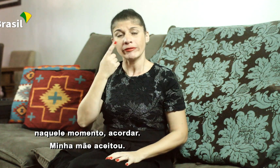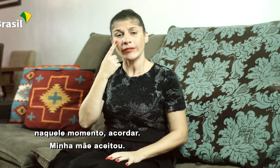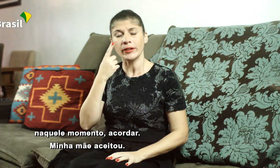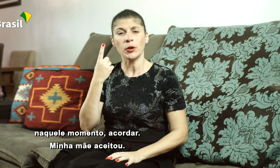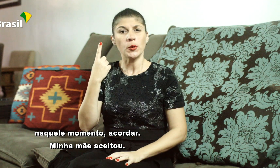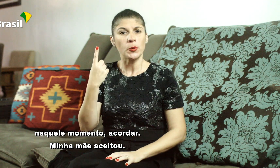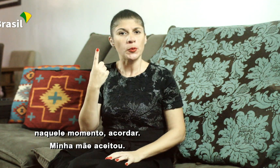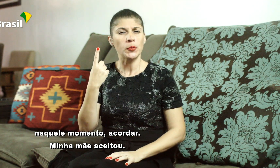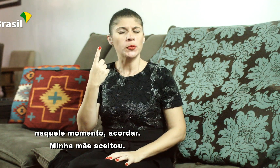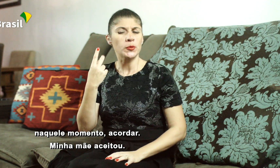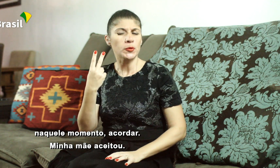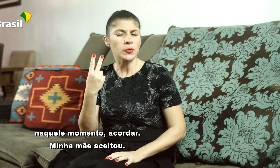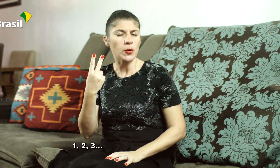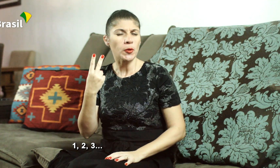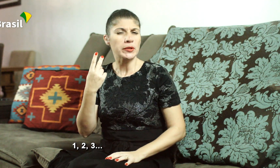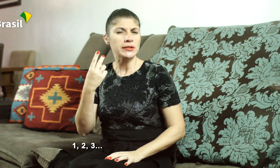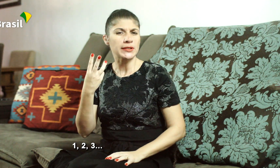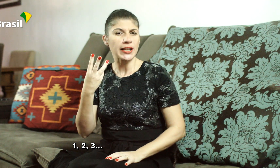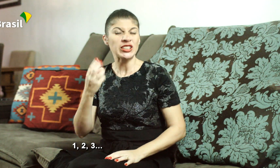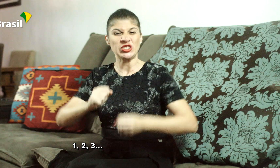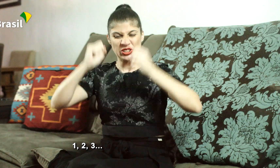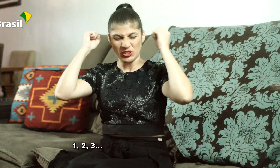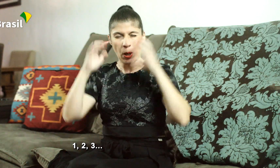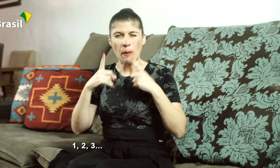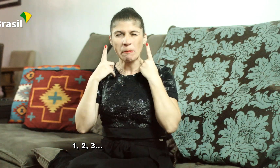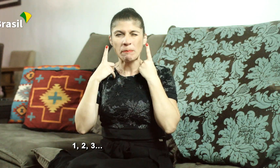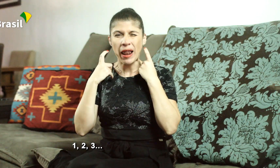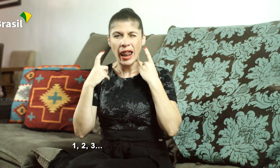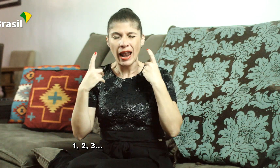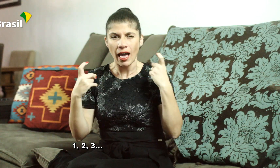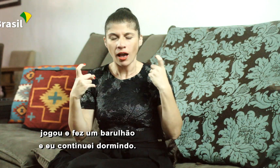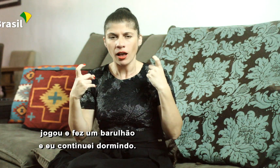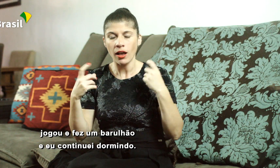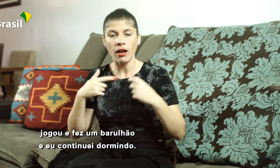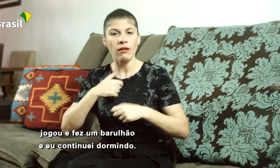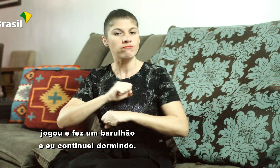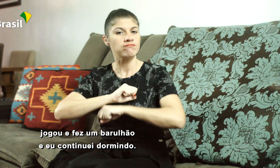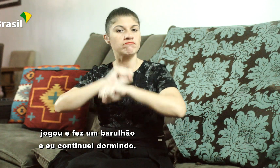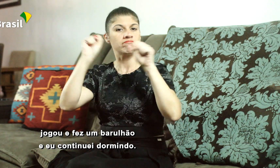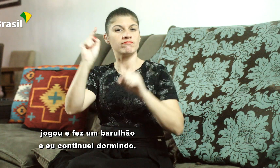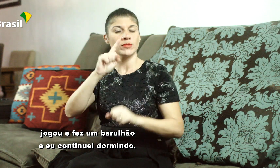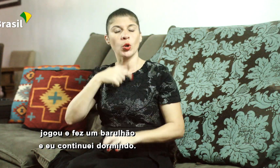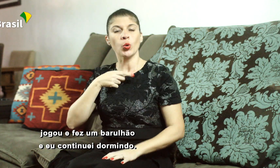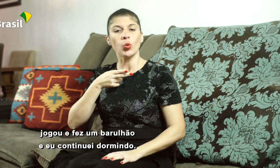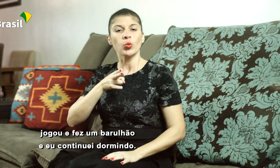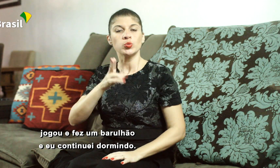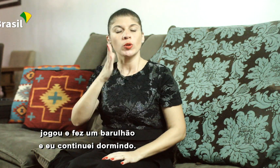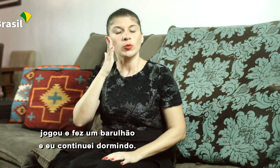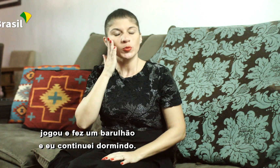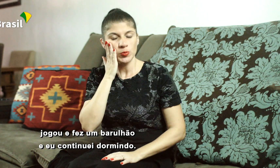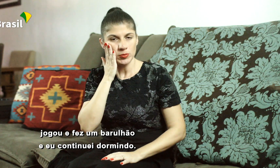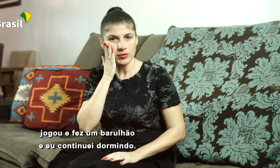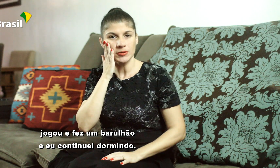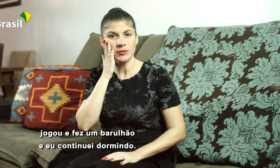aceitou. 1, 2, 3, jogou e fez um barulhão. E eu continuei